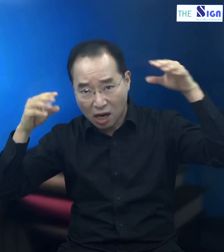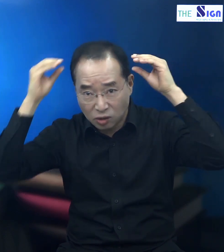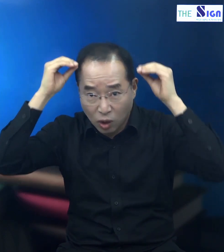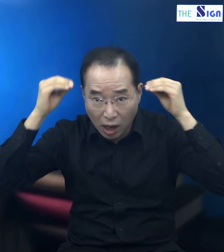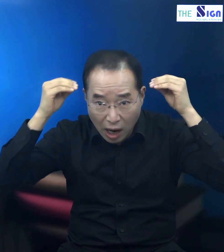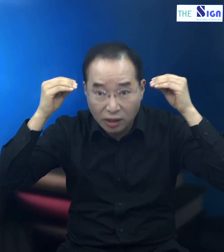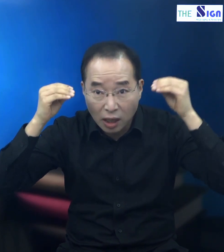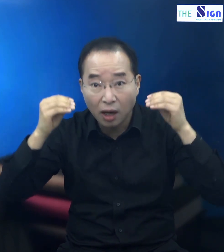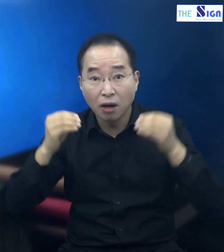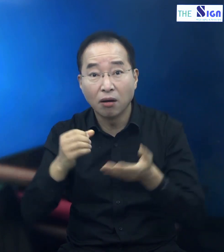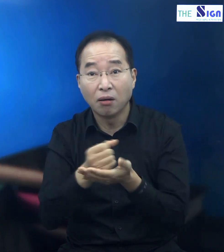가지고 하니까